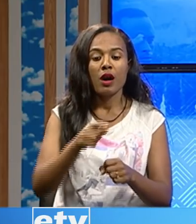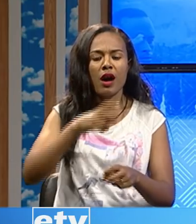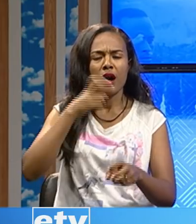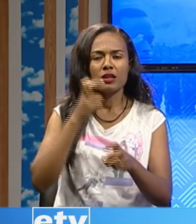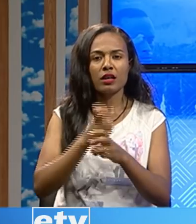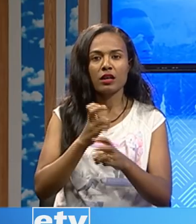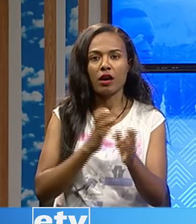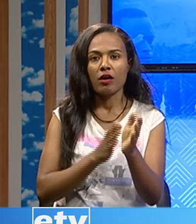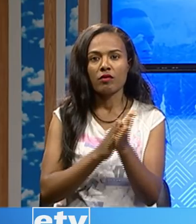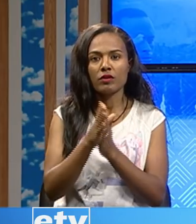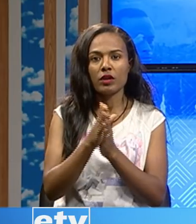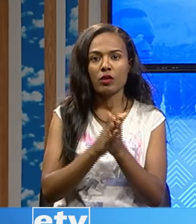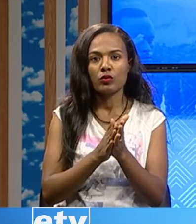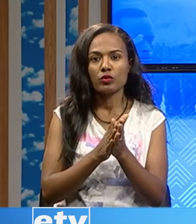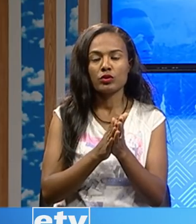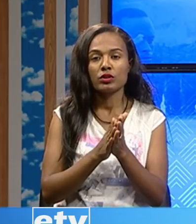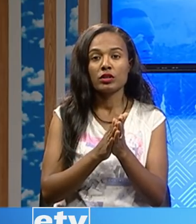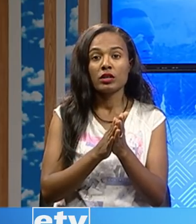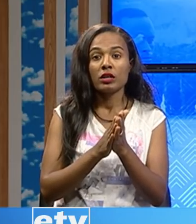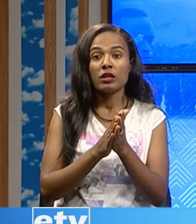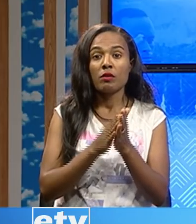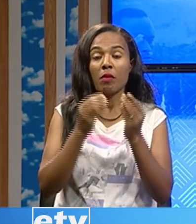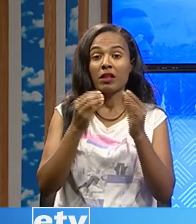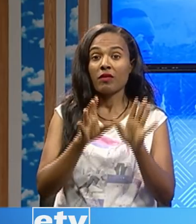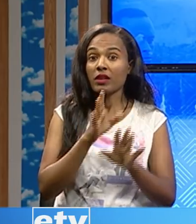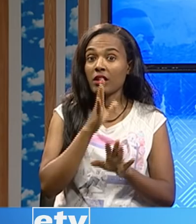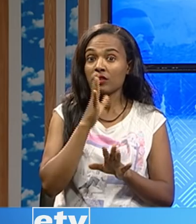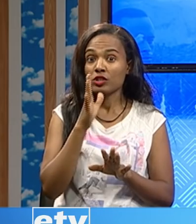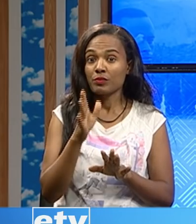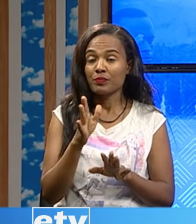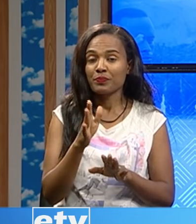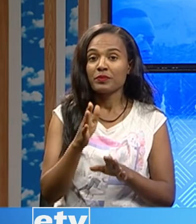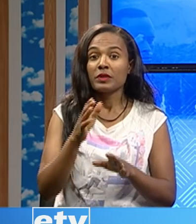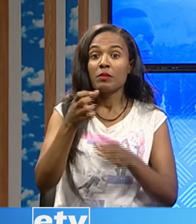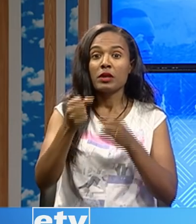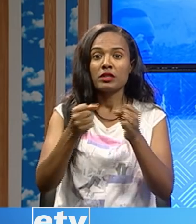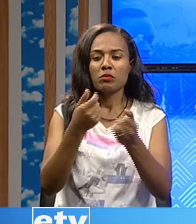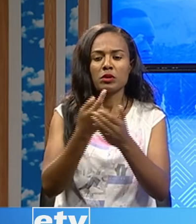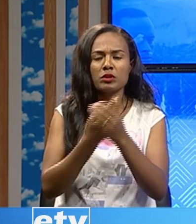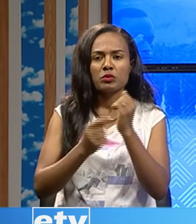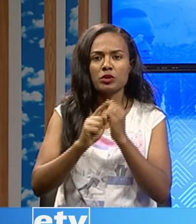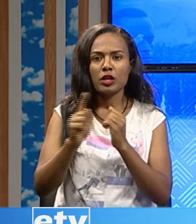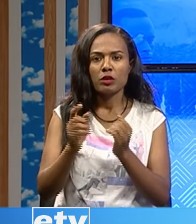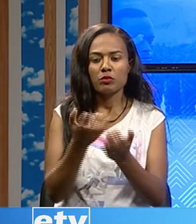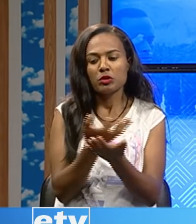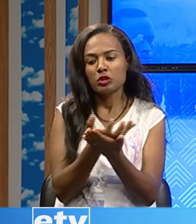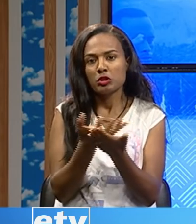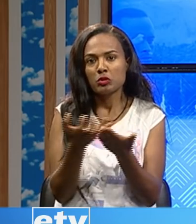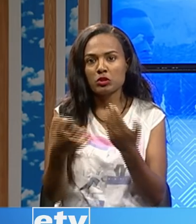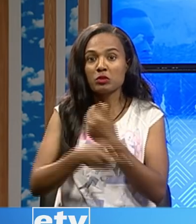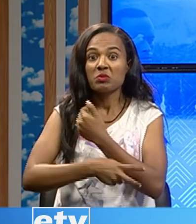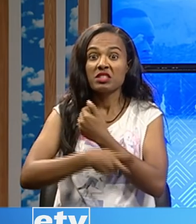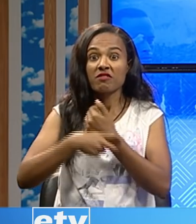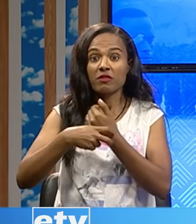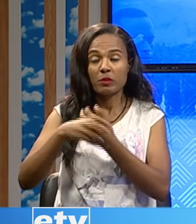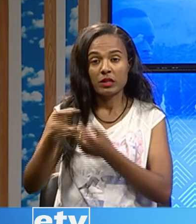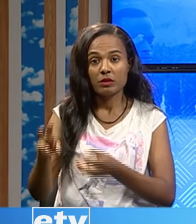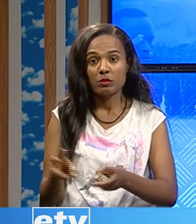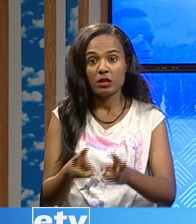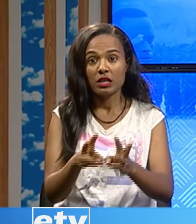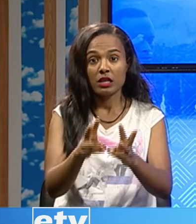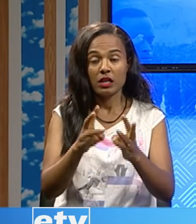አደገኛ ፍላጎቶች ጠፍቶበት ያቀ መግዛት ማለት እዚህ ጋር መቀመጥ ብቻ አይደለም ሪሶርስ የሚዘርፍበት መንገድ